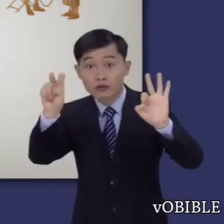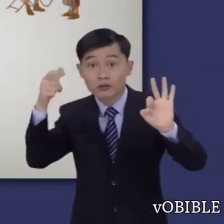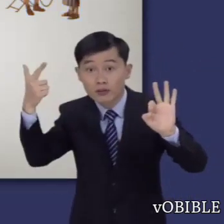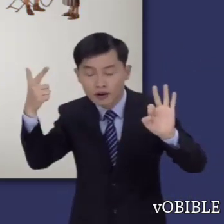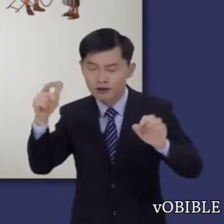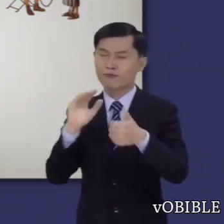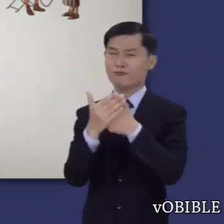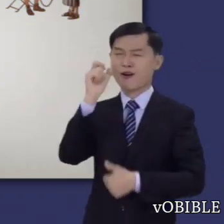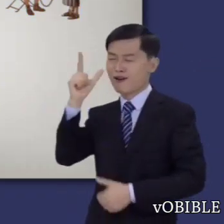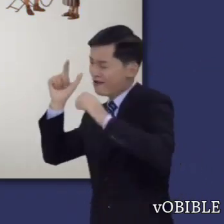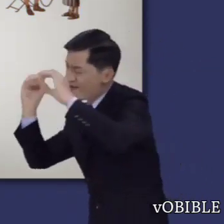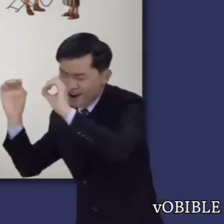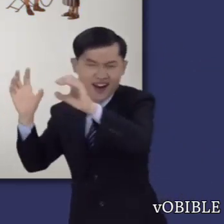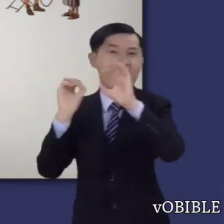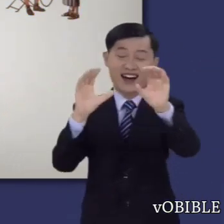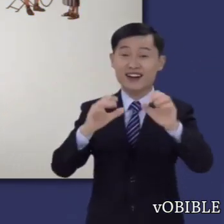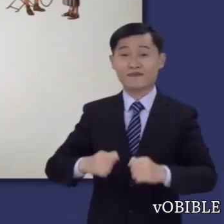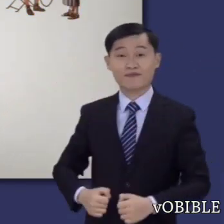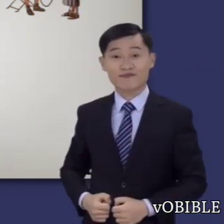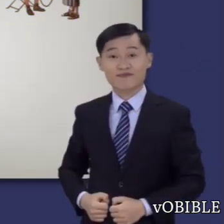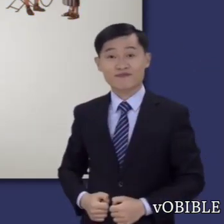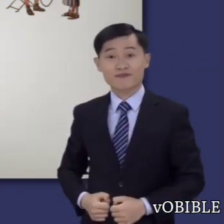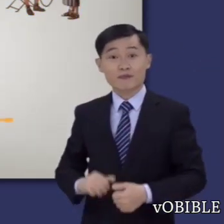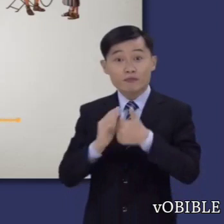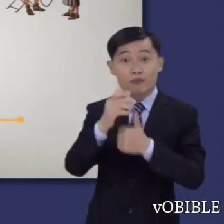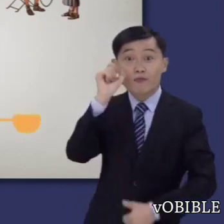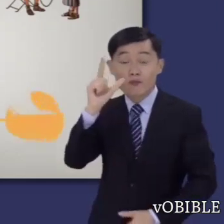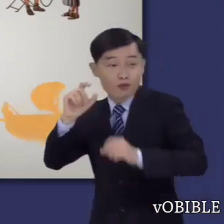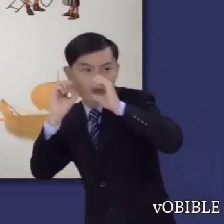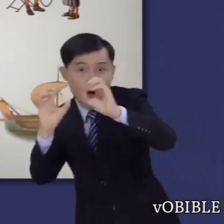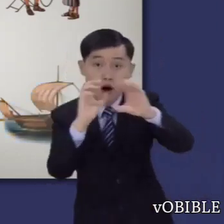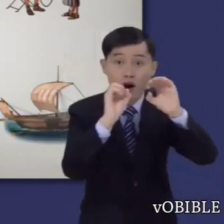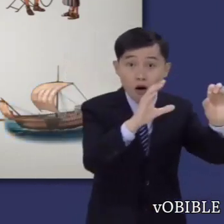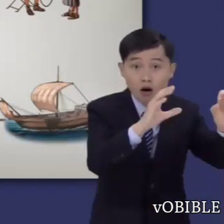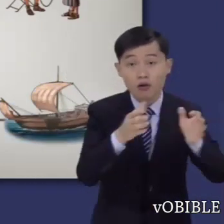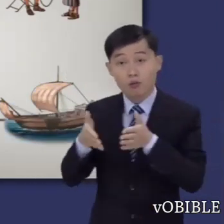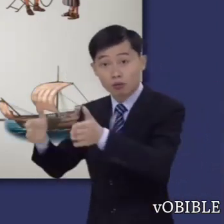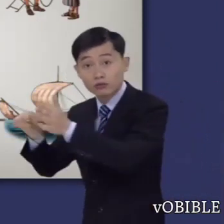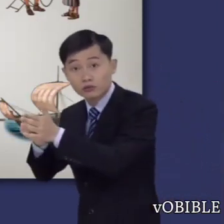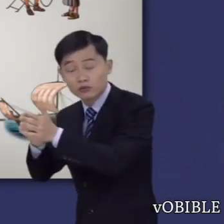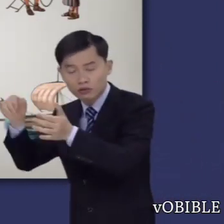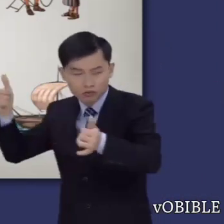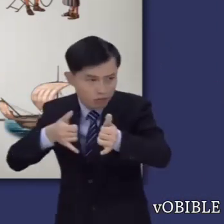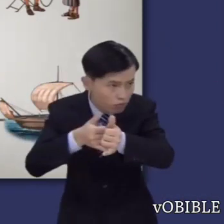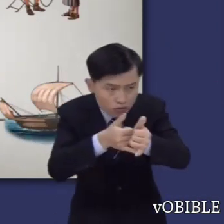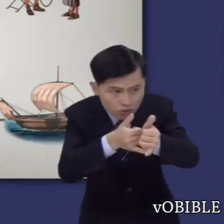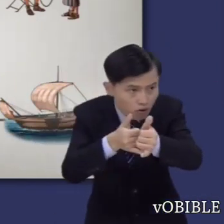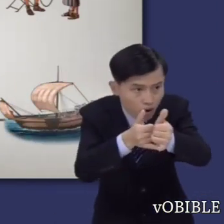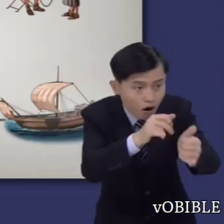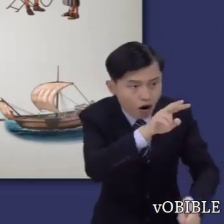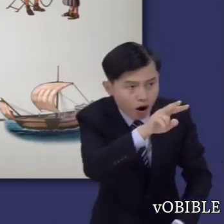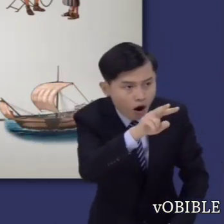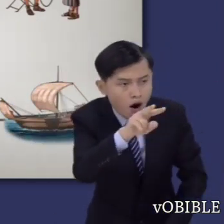的记载则是与使徒保罗有关。路加曾和保罗结伴同行，因此有